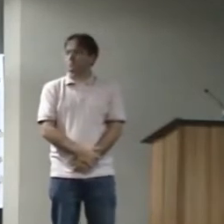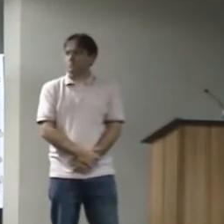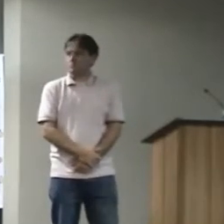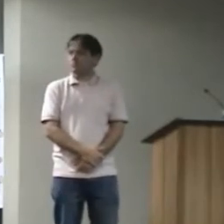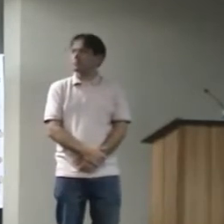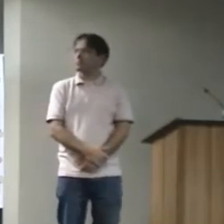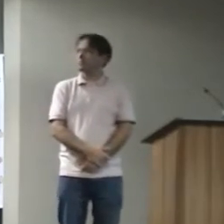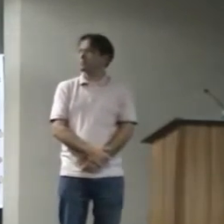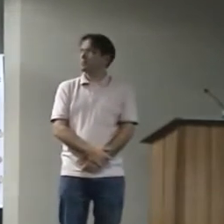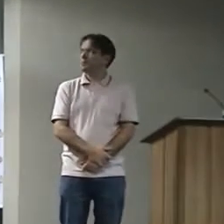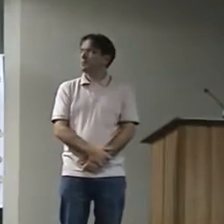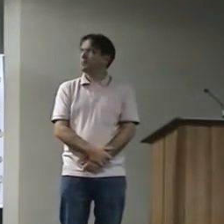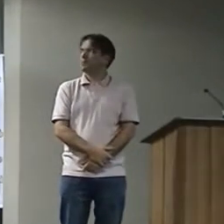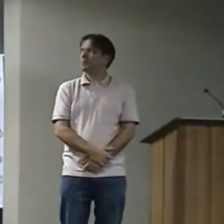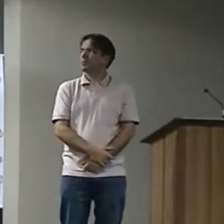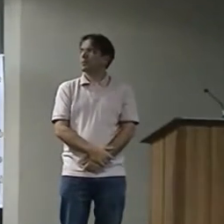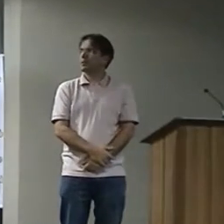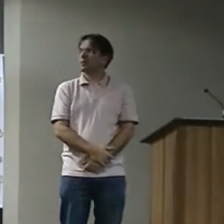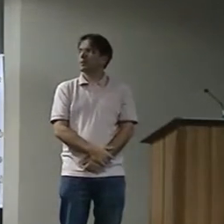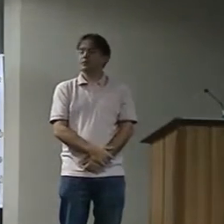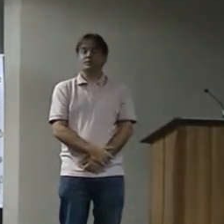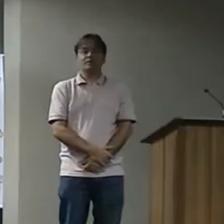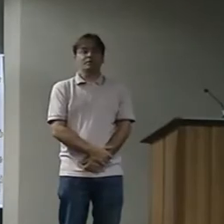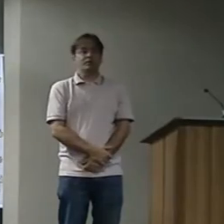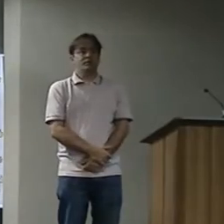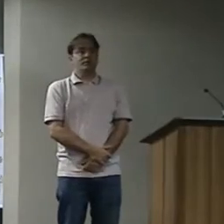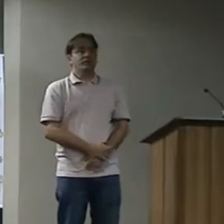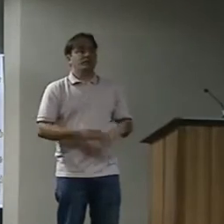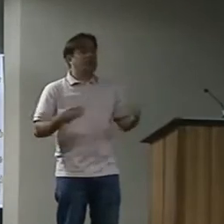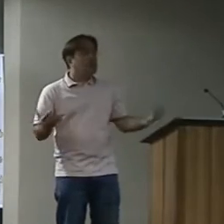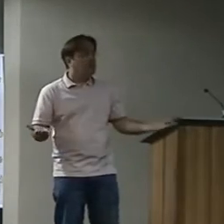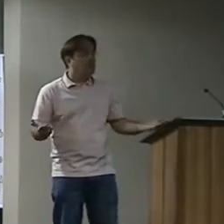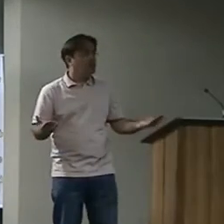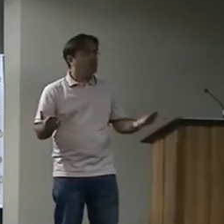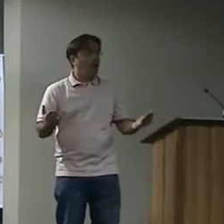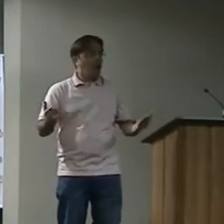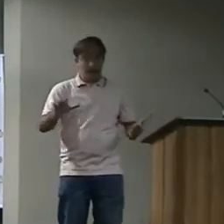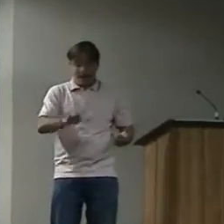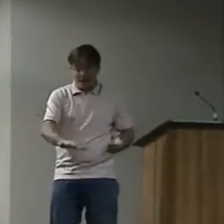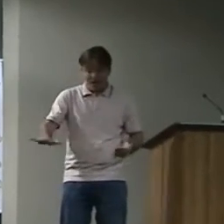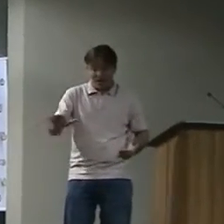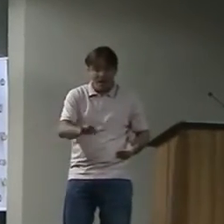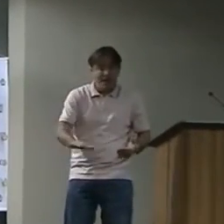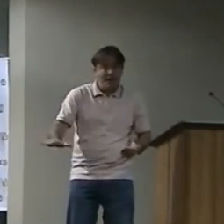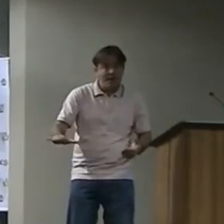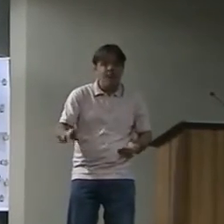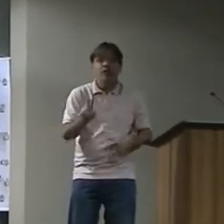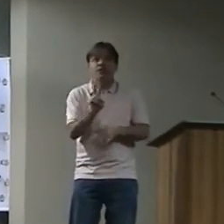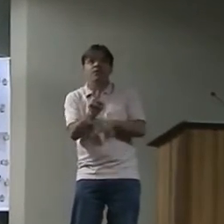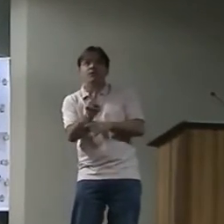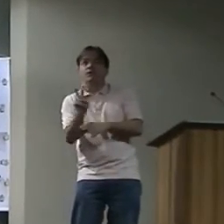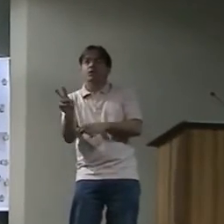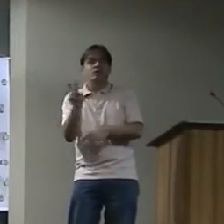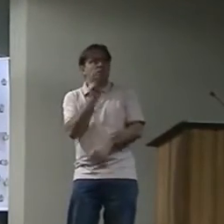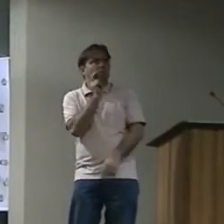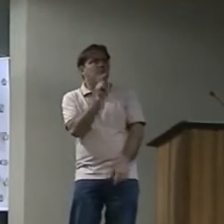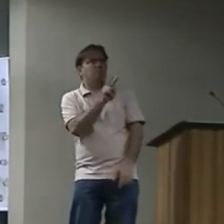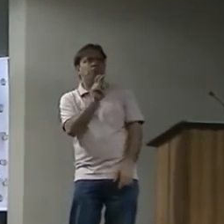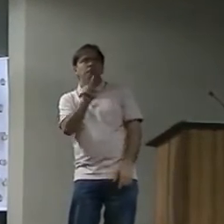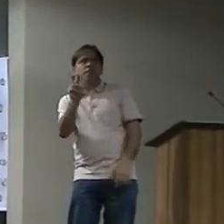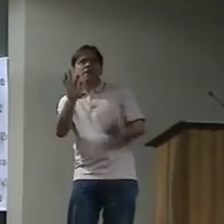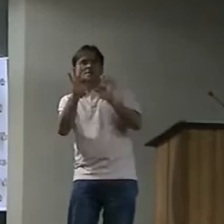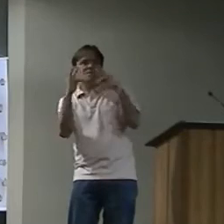desenvolvimento. Ele vai conhecer, a partir de sua família, o que é a sociedade, o que são, né,